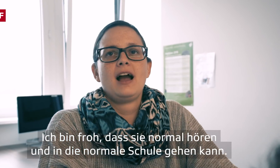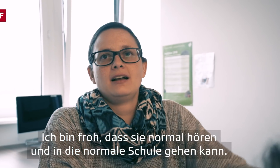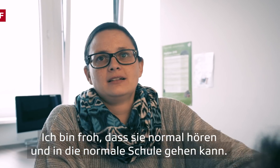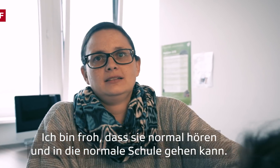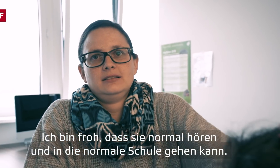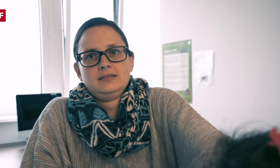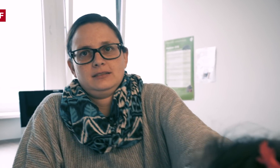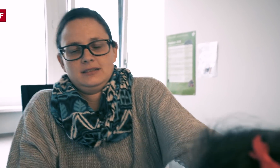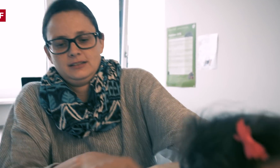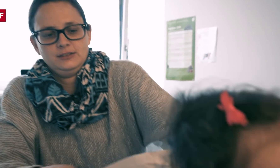kann.